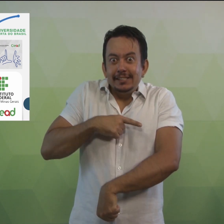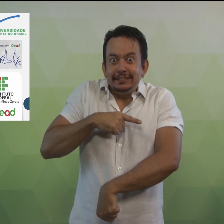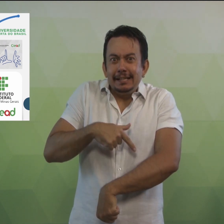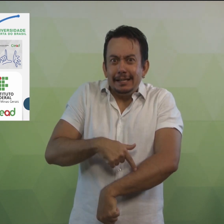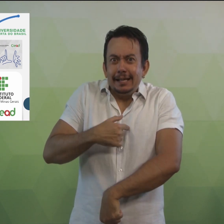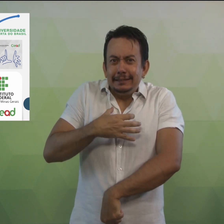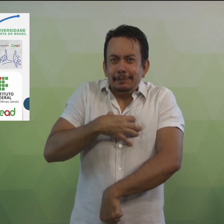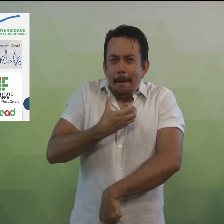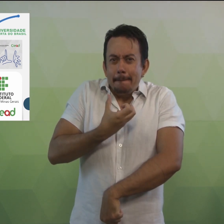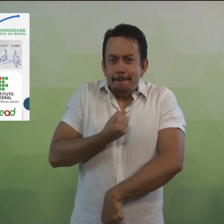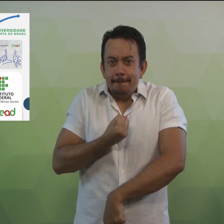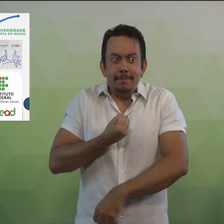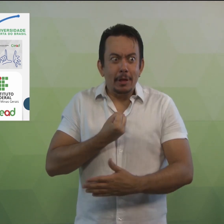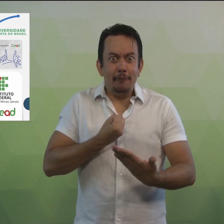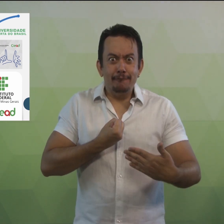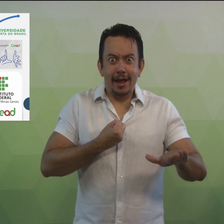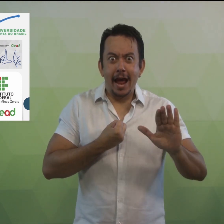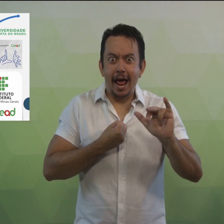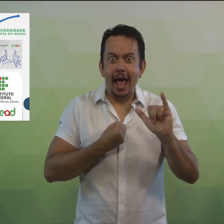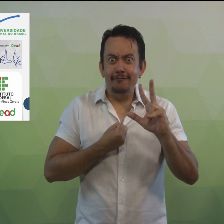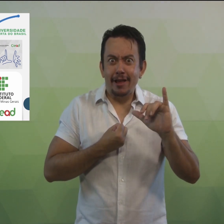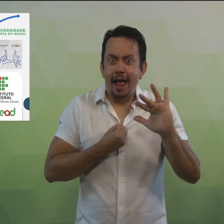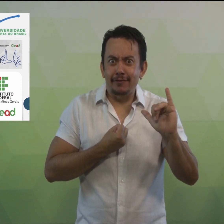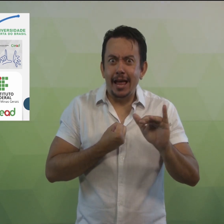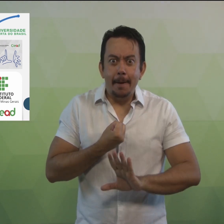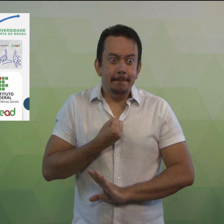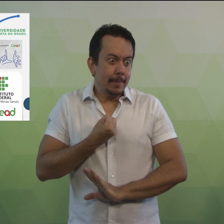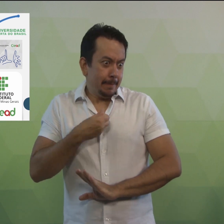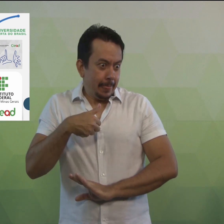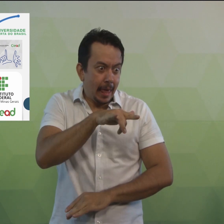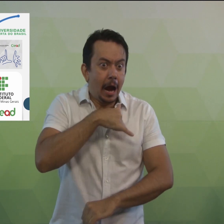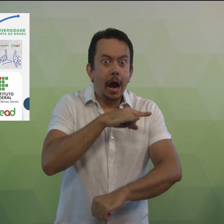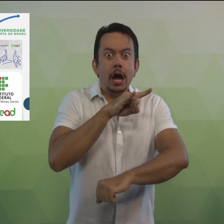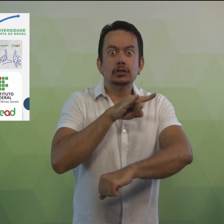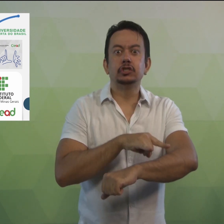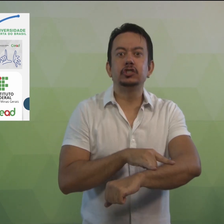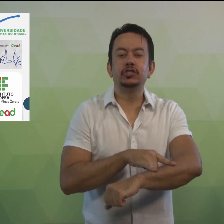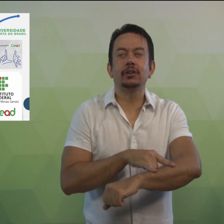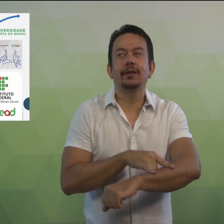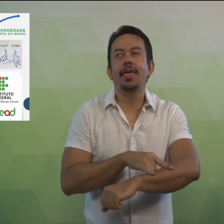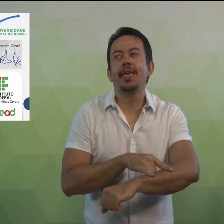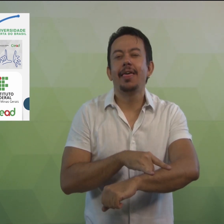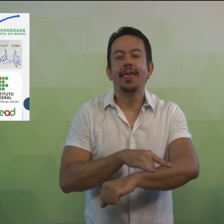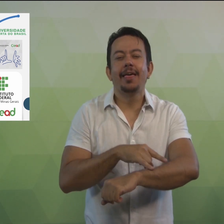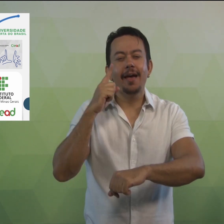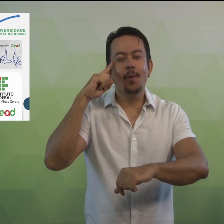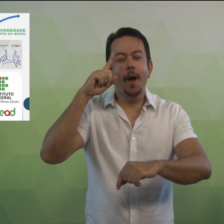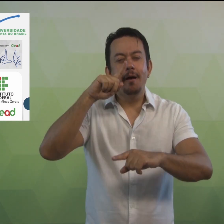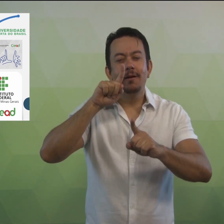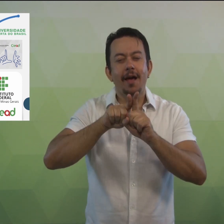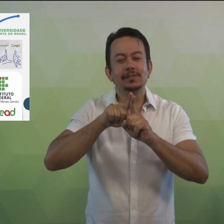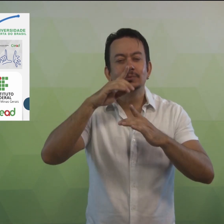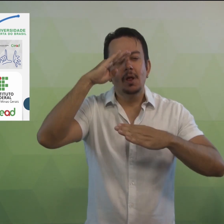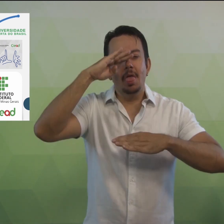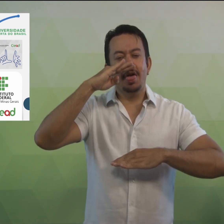apertados, precisamos ir ao banheiro, então o nosso corpo já reage a esse estímulo e vai sim ao banheiro.